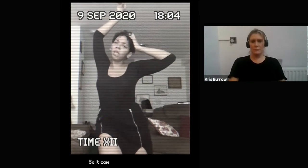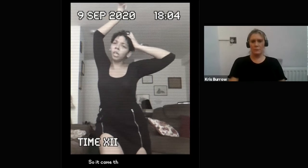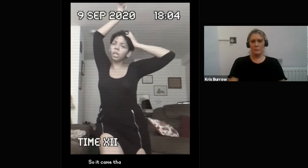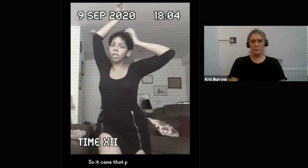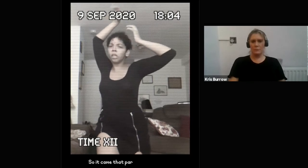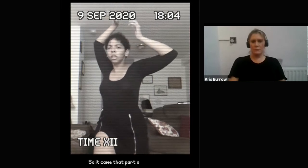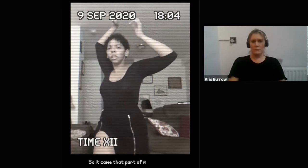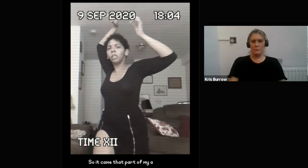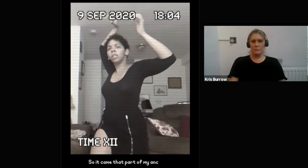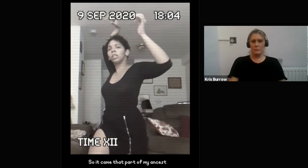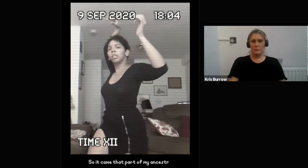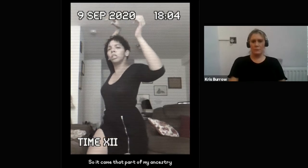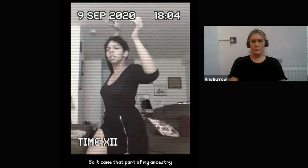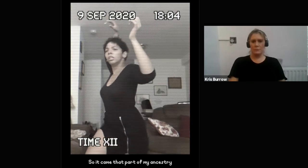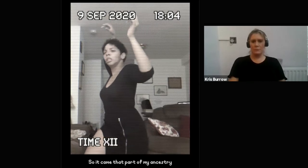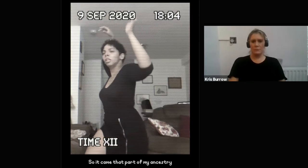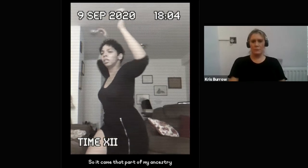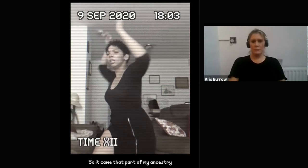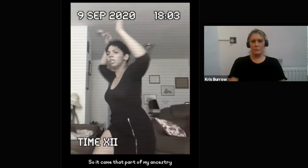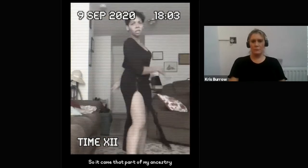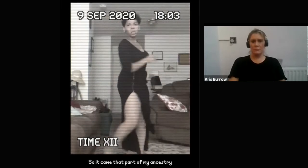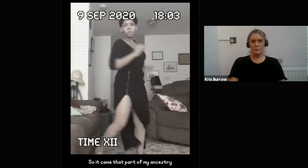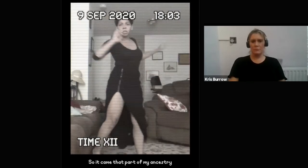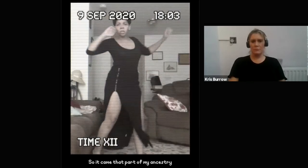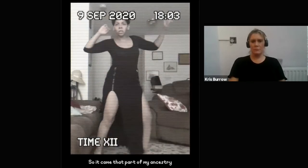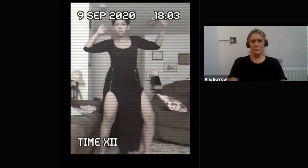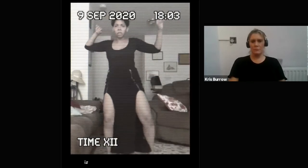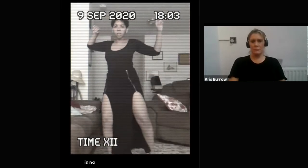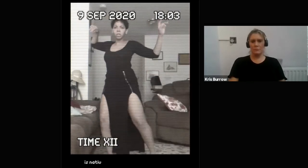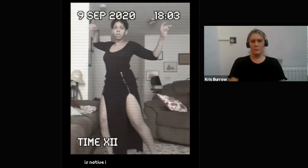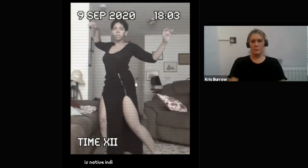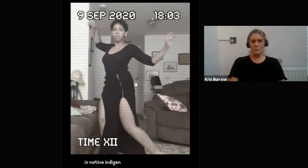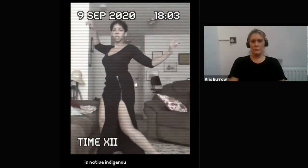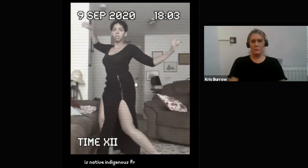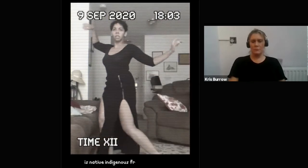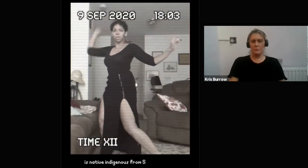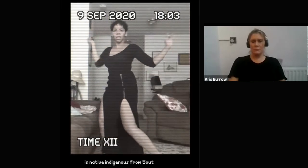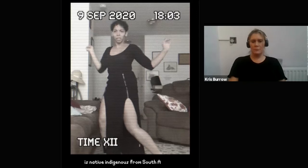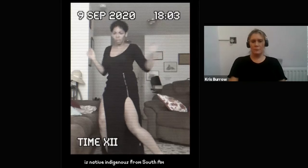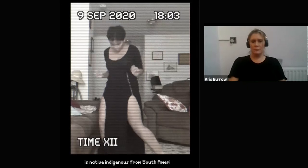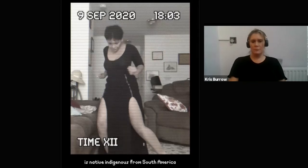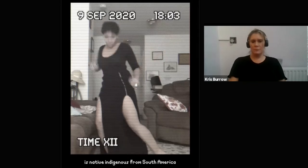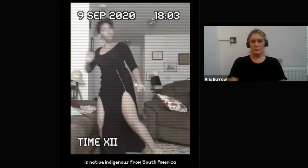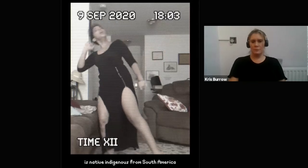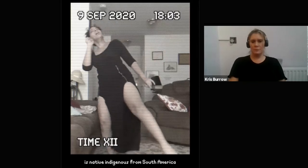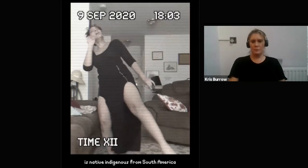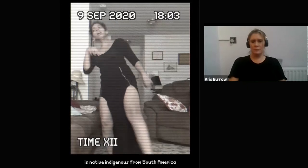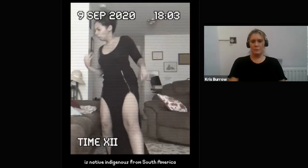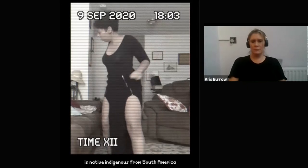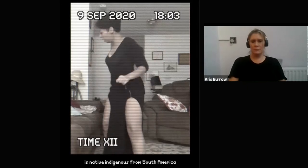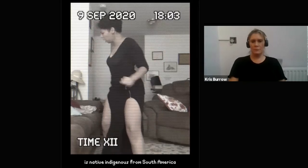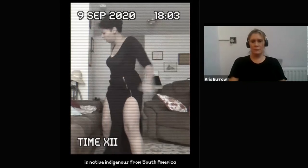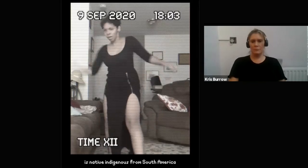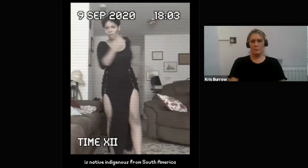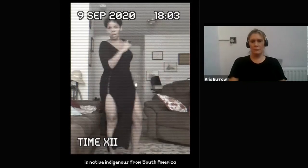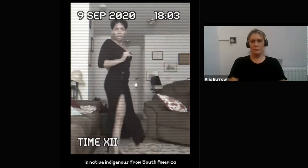Así se fue que tengo antecedentes indígenas de Sudamérica.